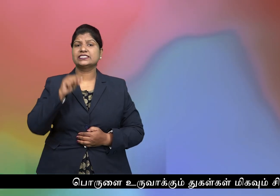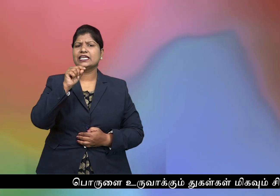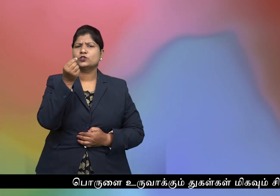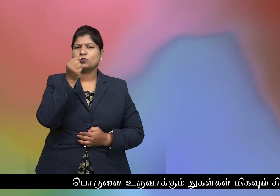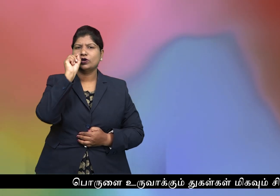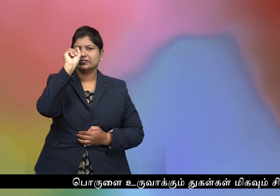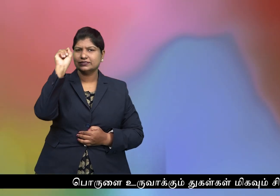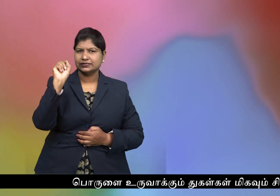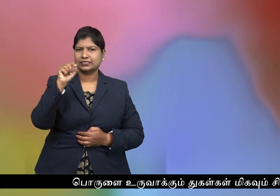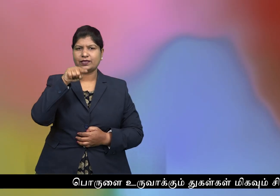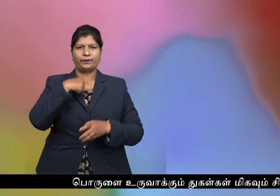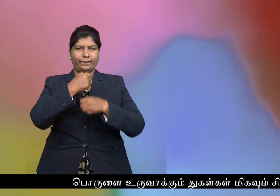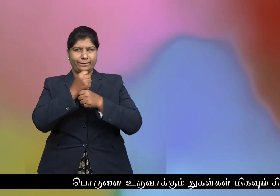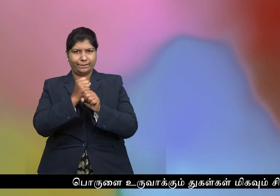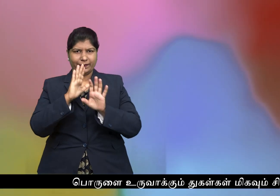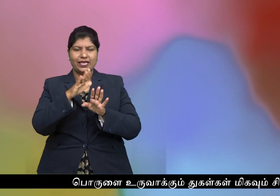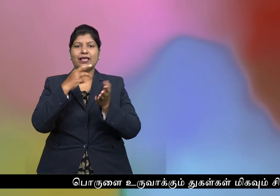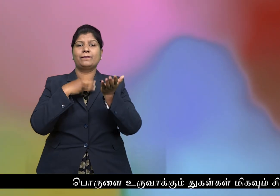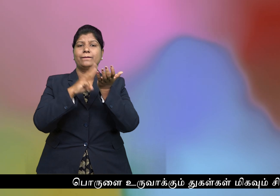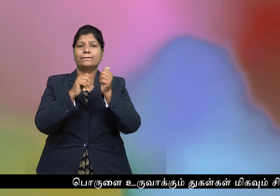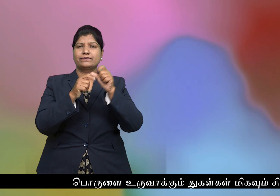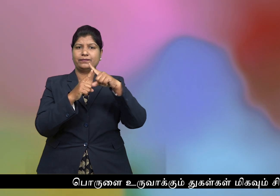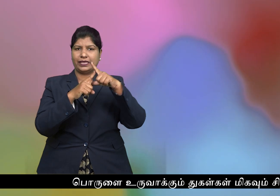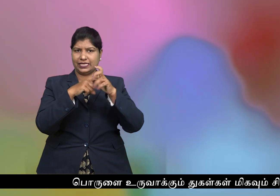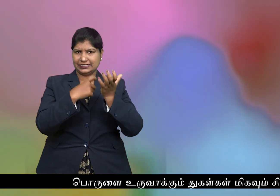பொருளை உருவாக்கும் துகள்கள் மிக சிறியவை.